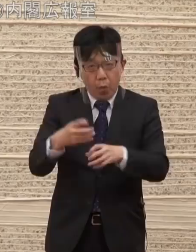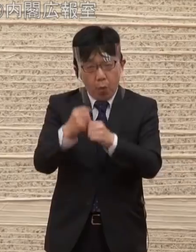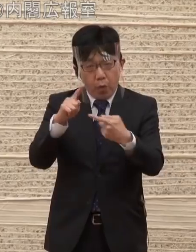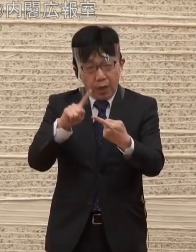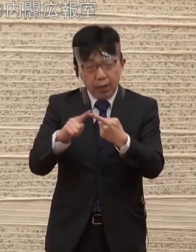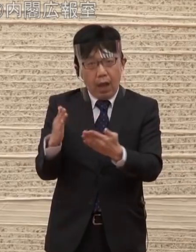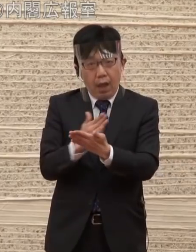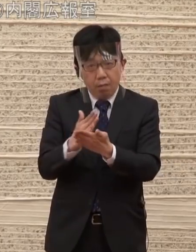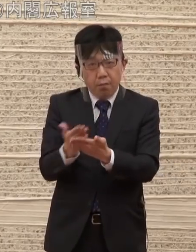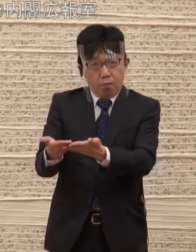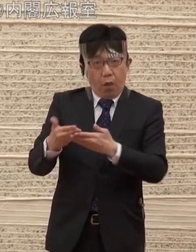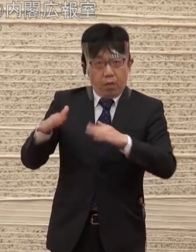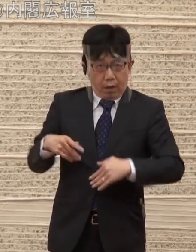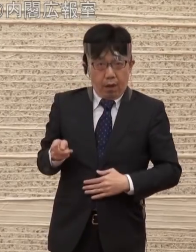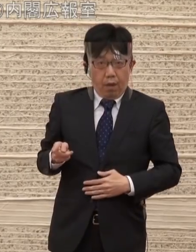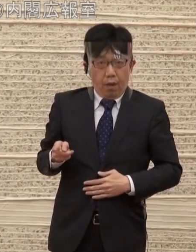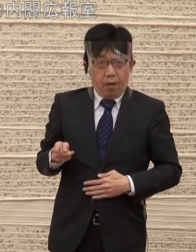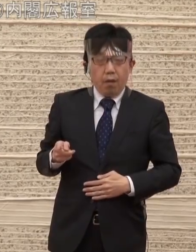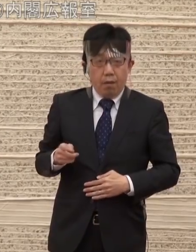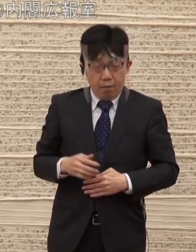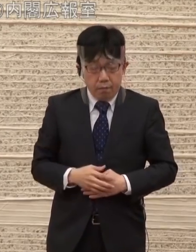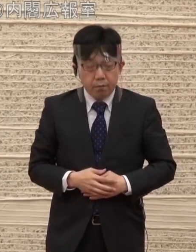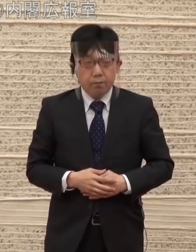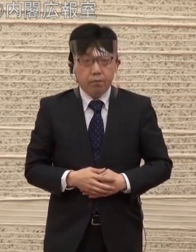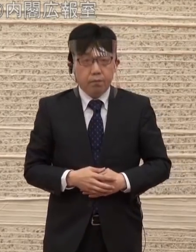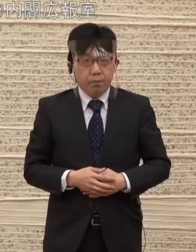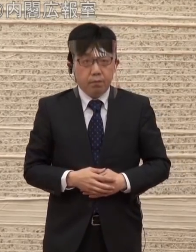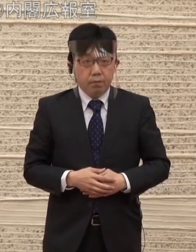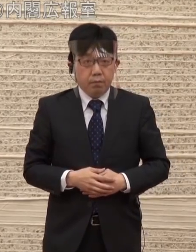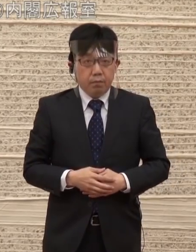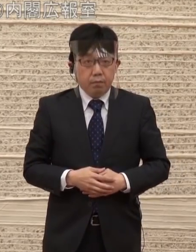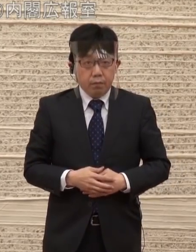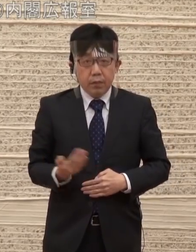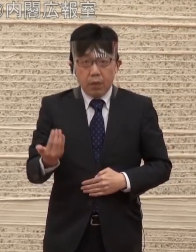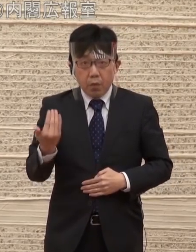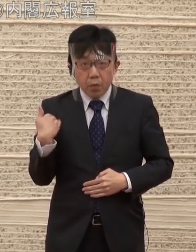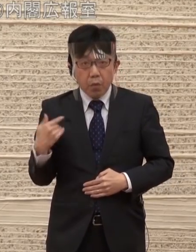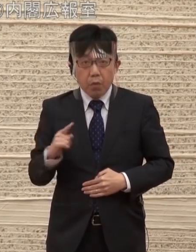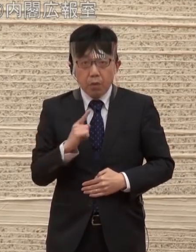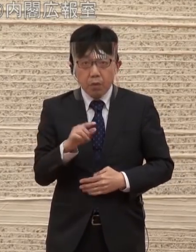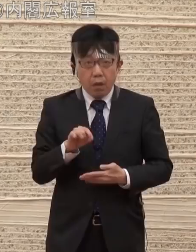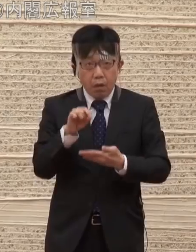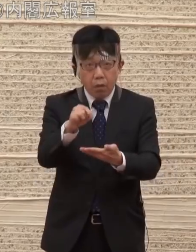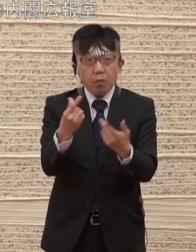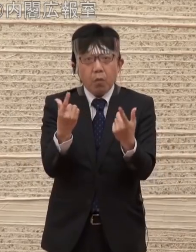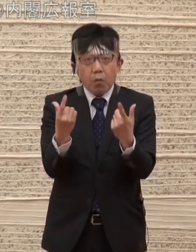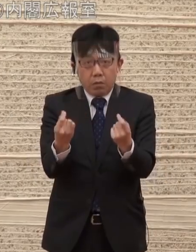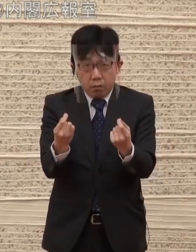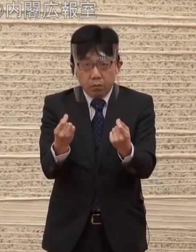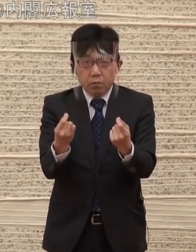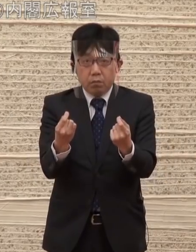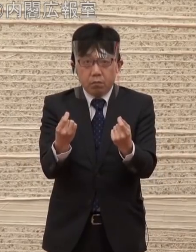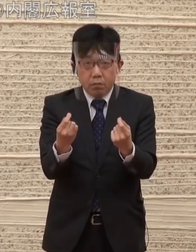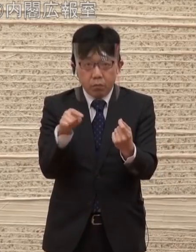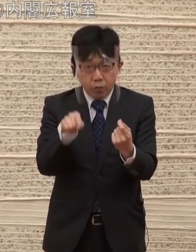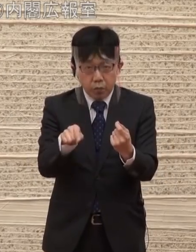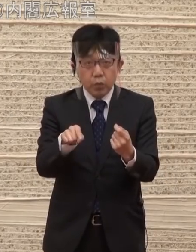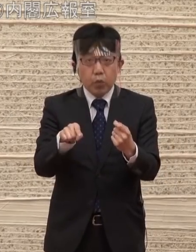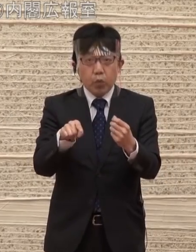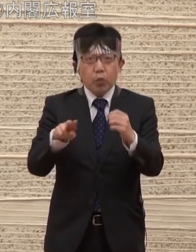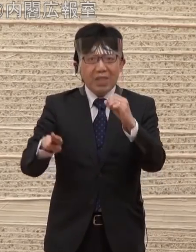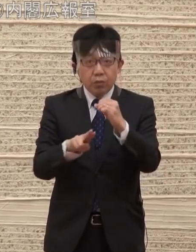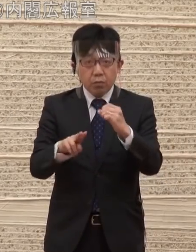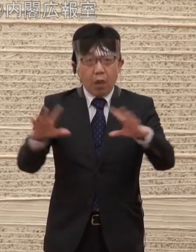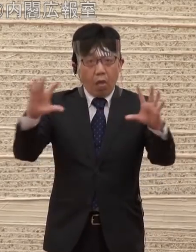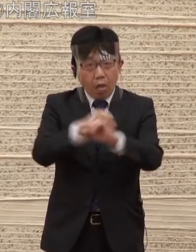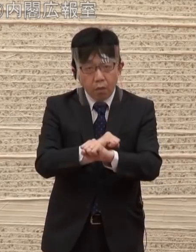思いますあのただ先ほども申し上げた通りですねこの会場を持ってウルスの存在がゼロになっ